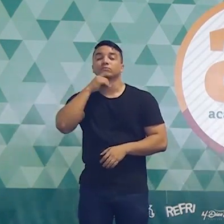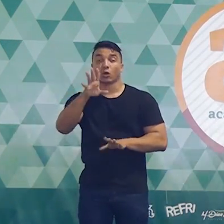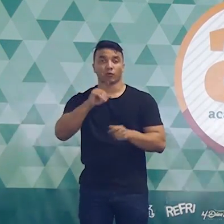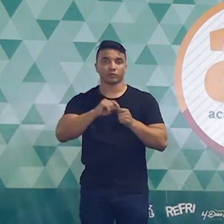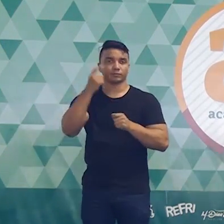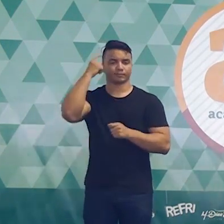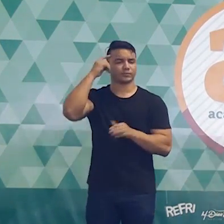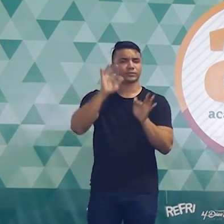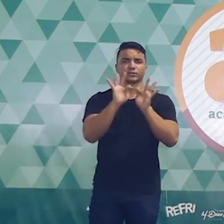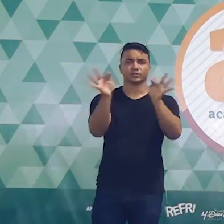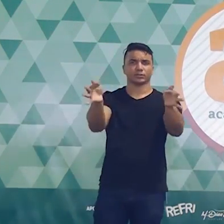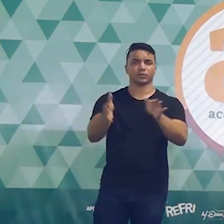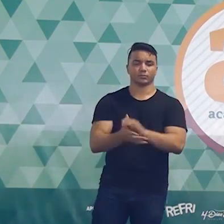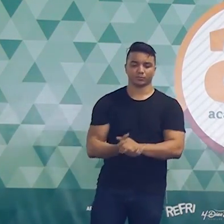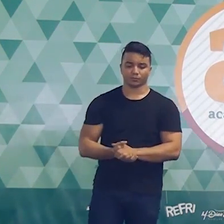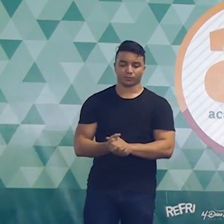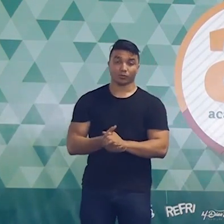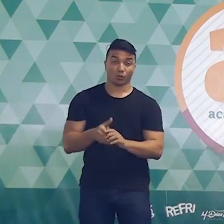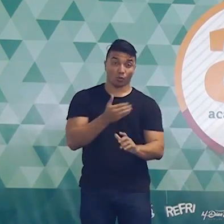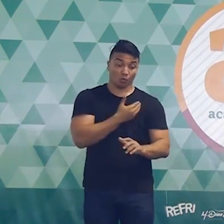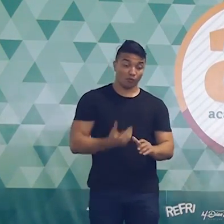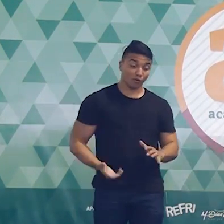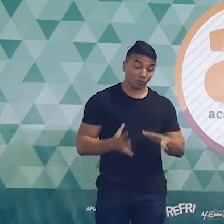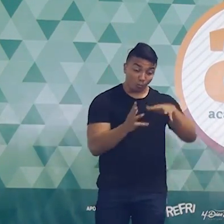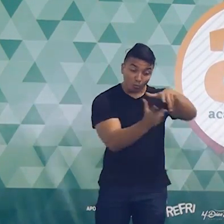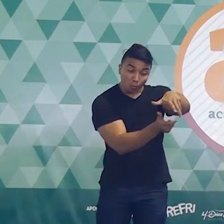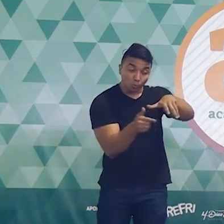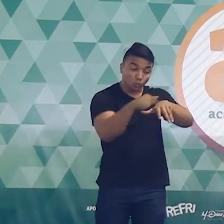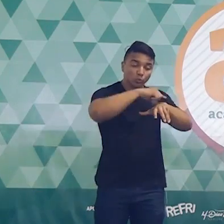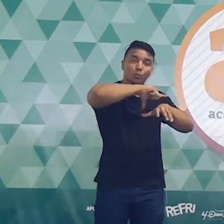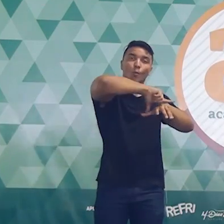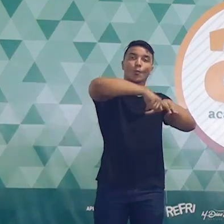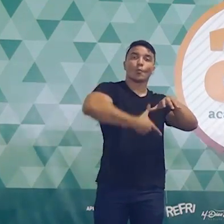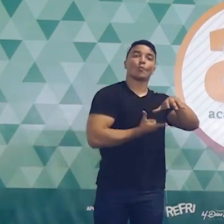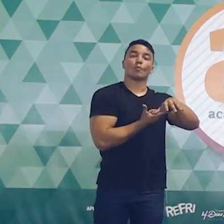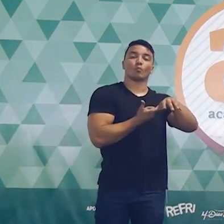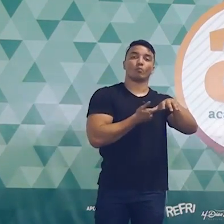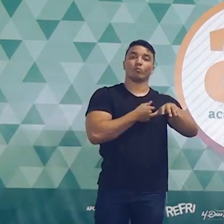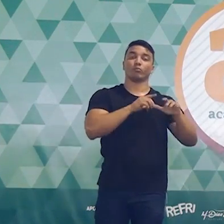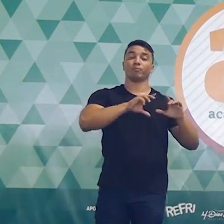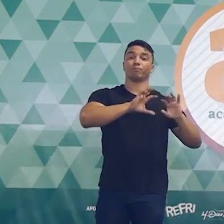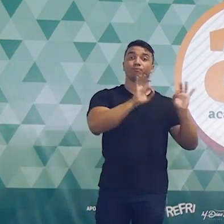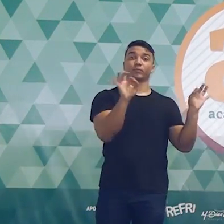ó, raciocina. Nenhum governo do mundo